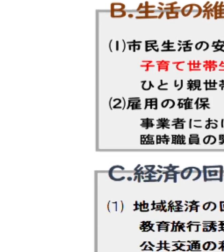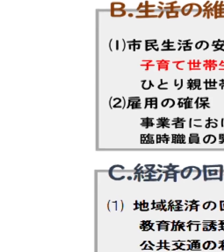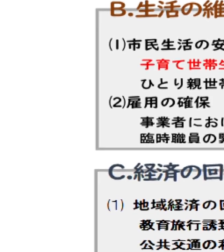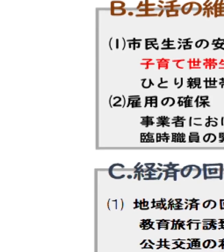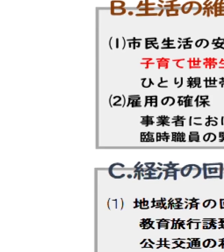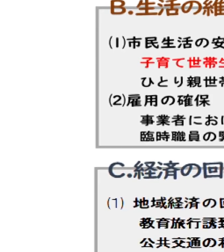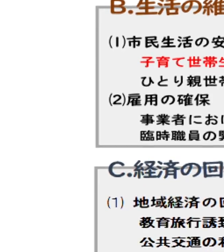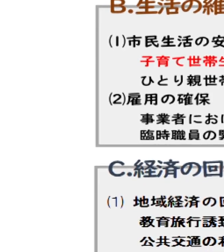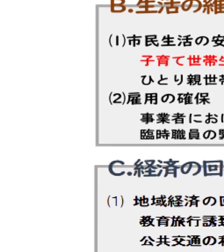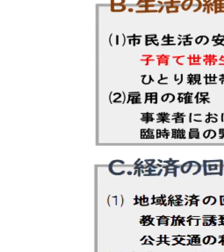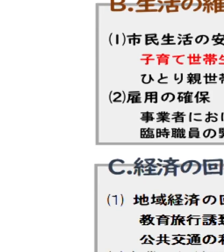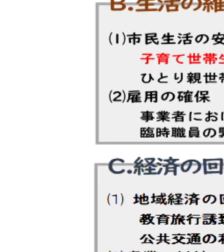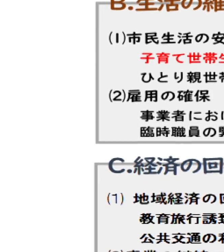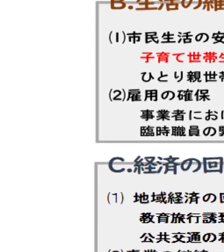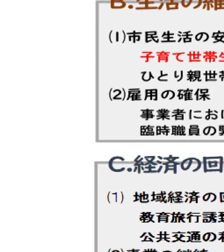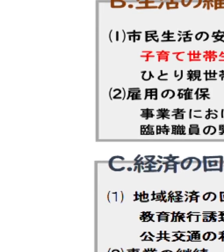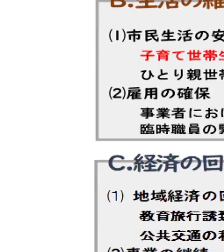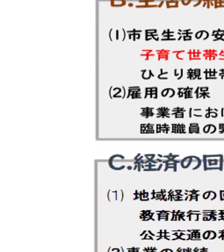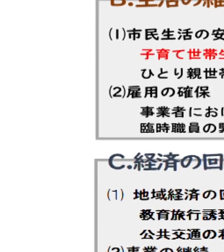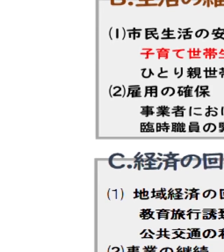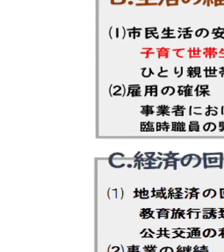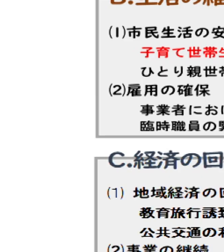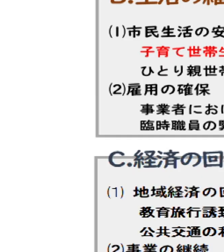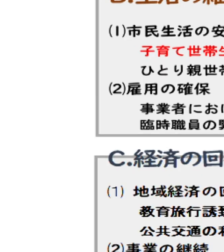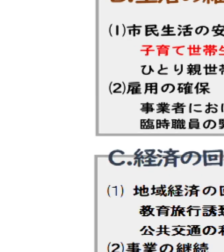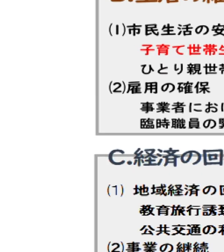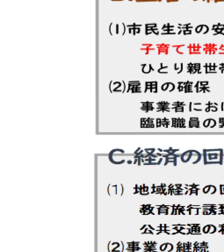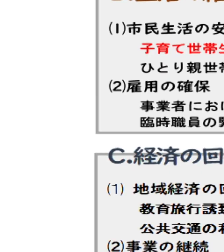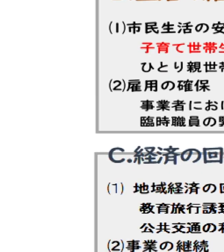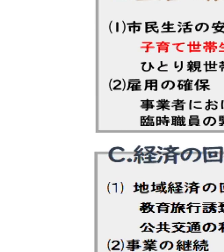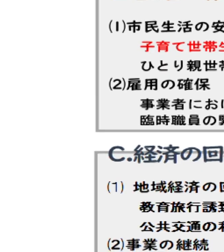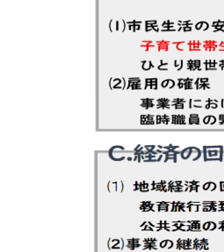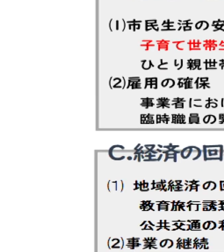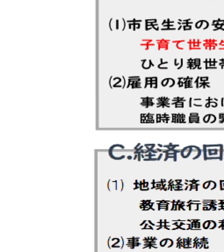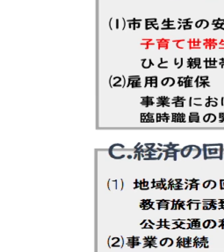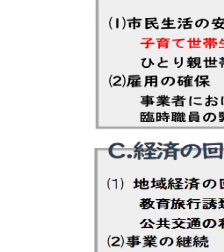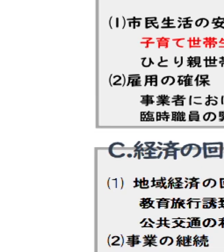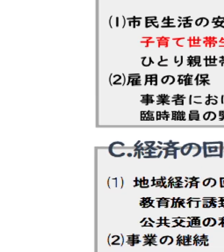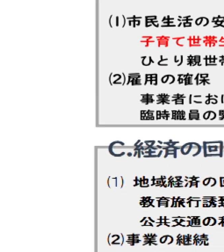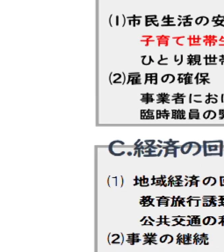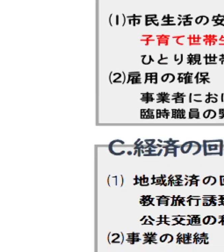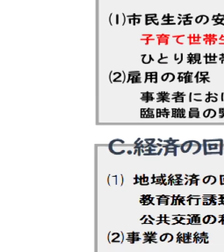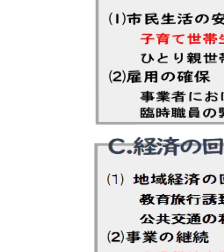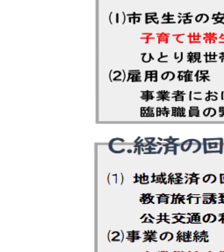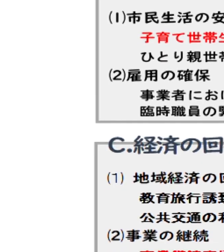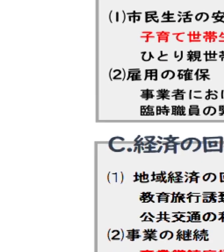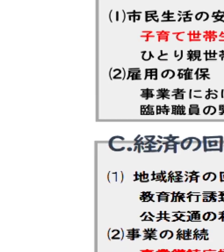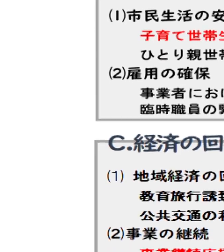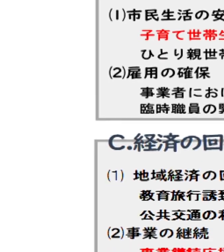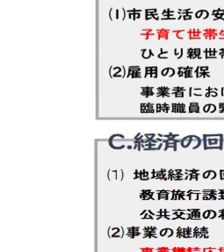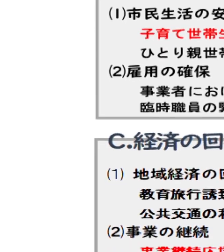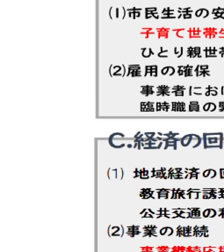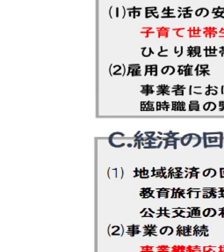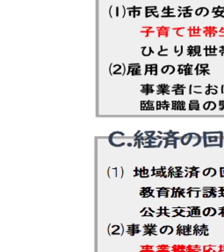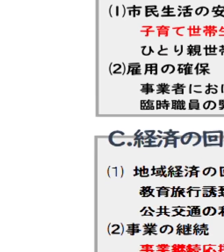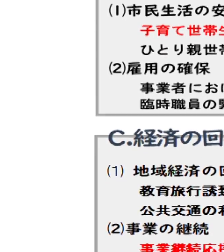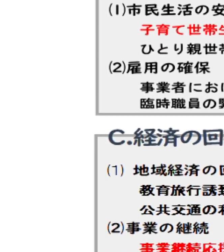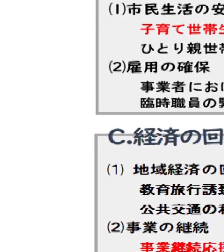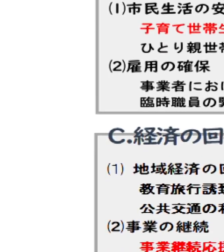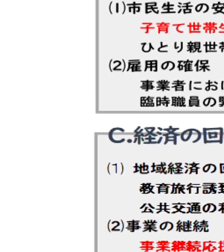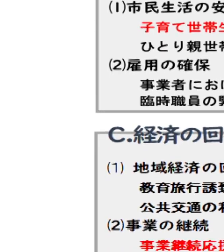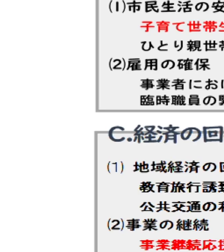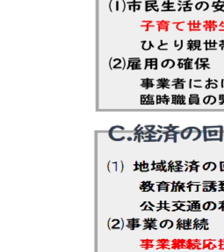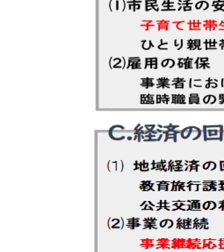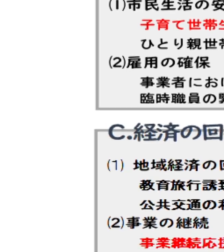生活子育て生活濃さで世界生活支援特別給付金その